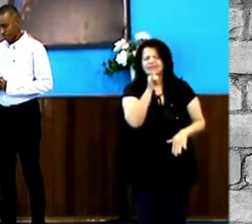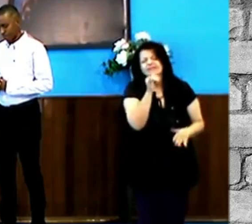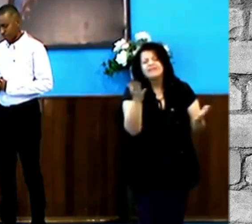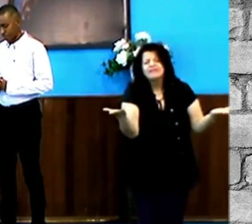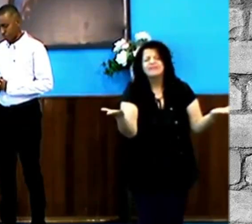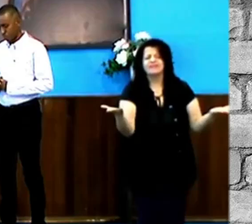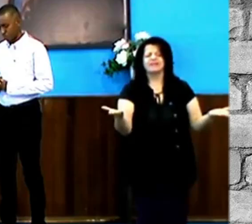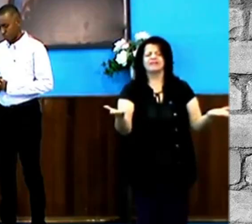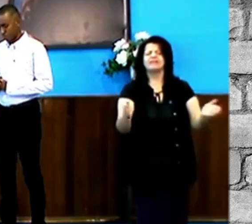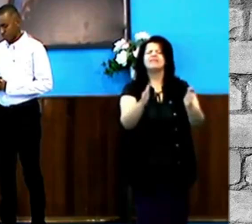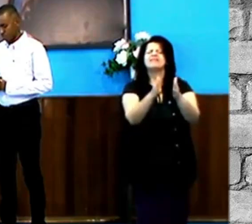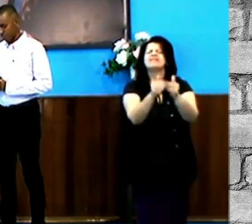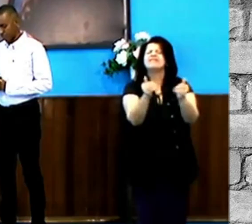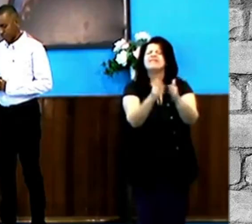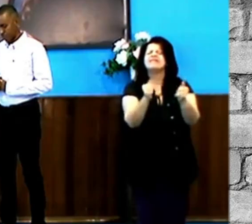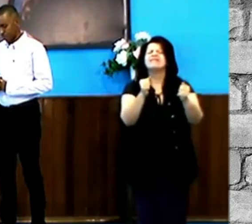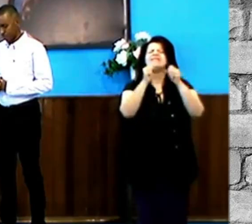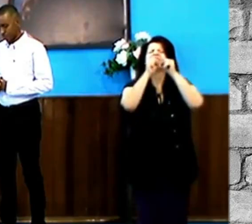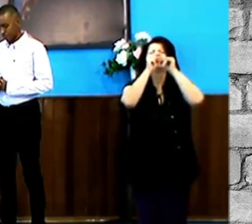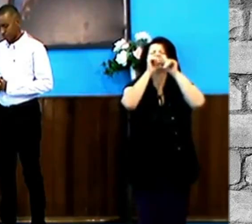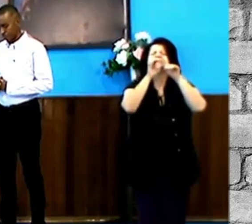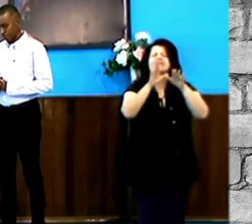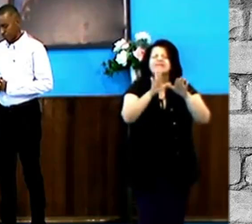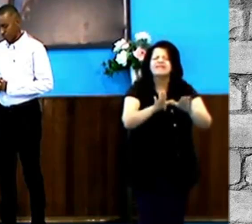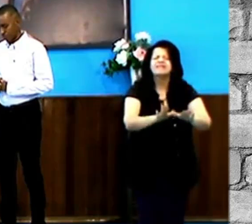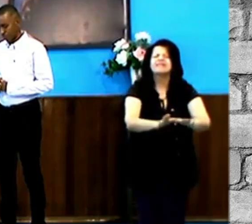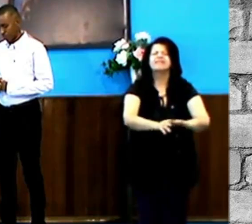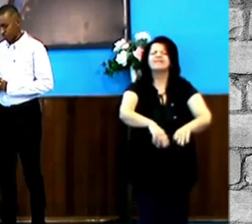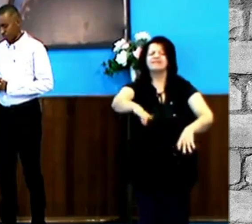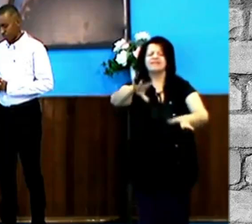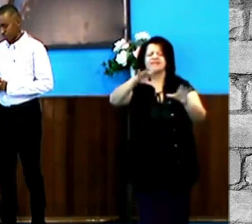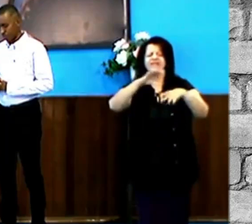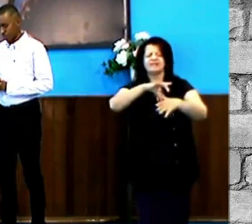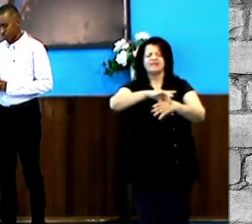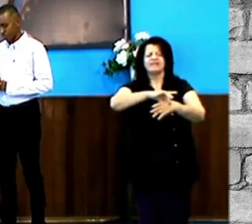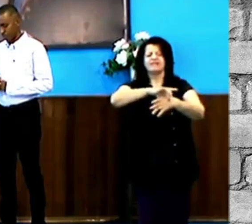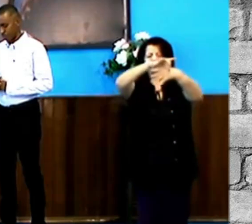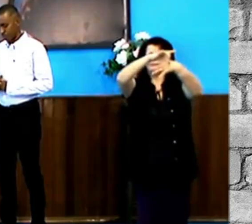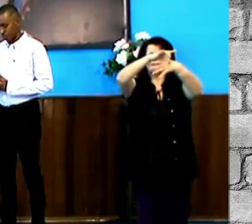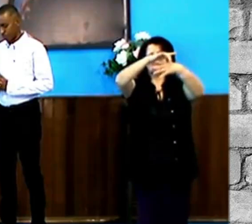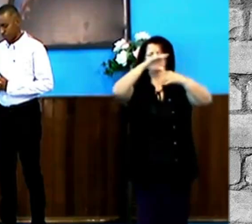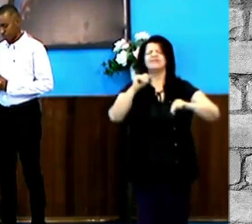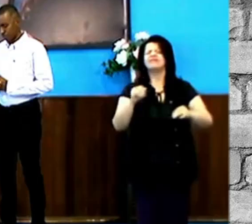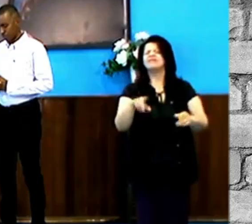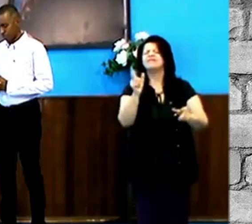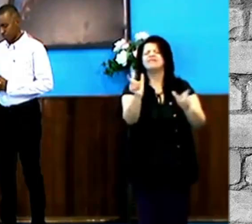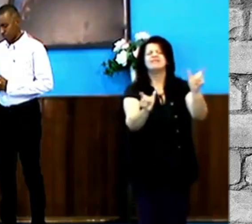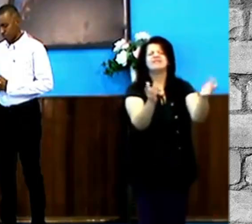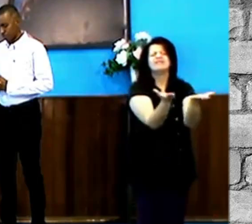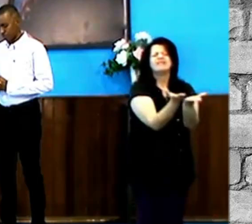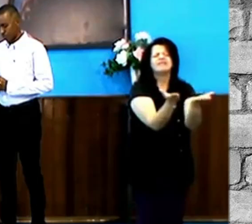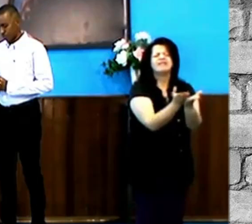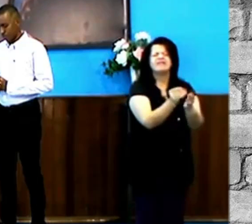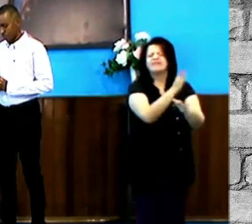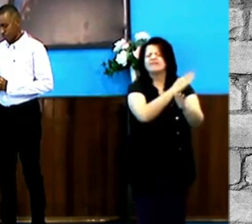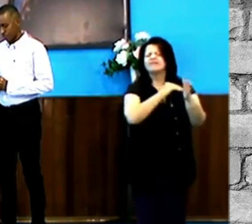Senhor, coloque a mão nos líderes, coloque a mão nos membros, para que tudo que façamos seja para a Tua honra e para a Tua glória.